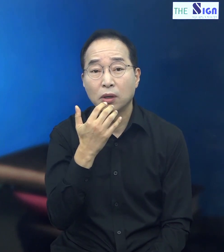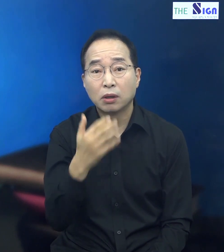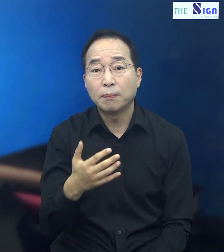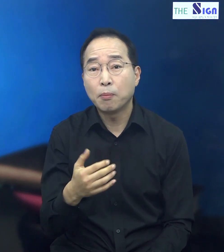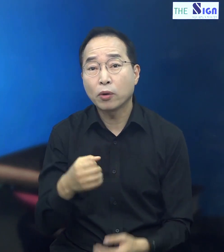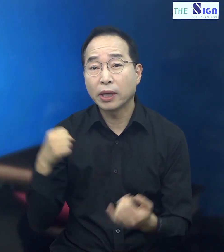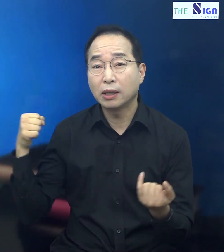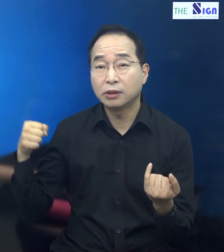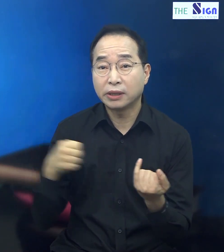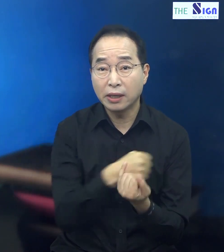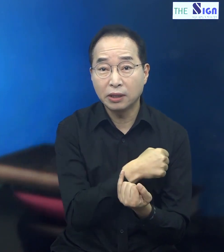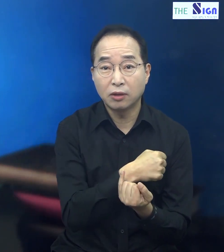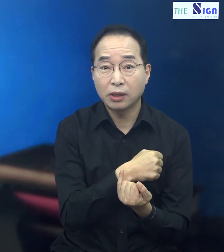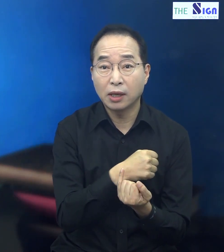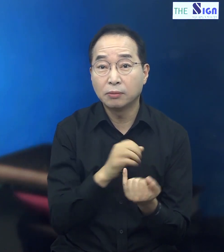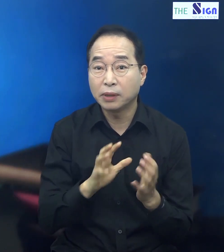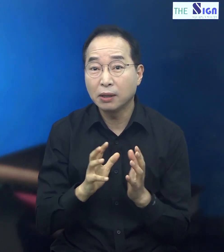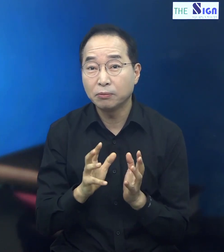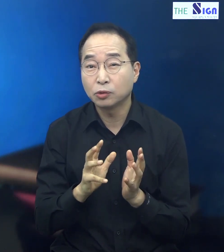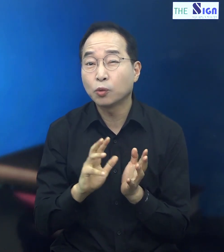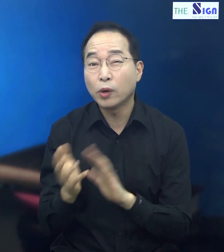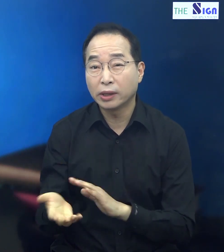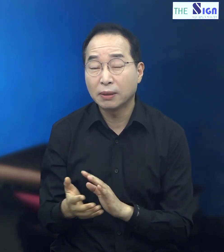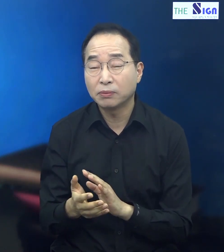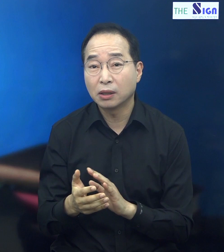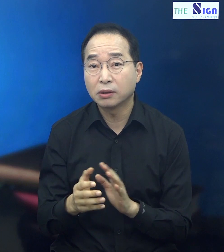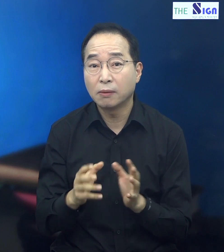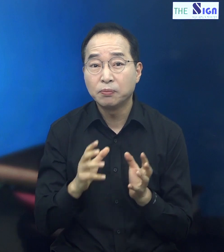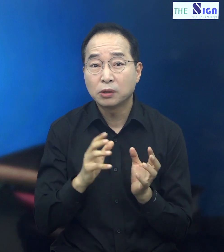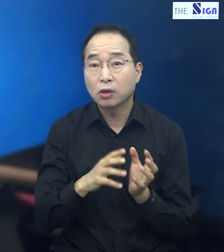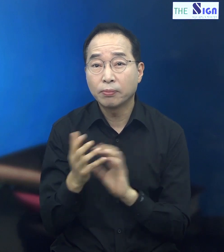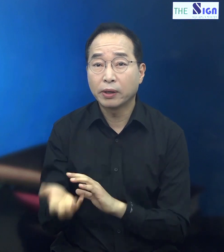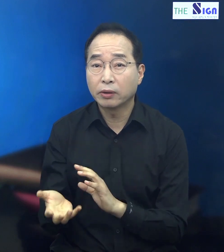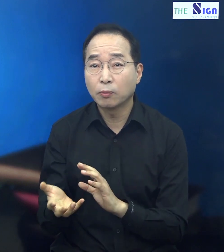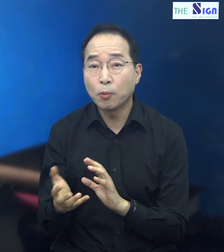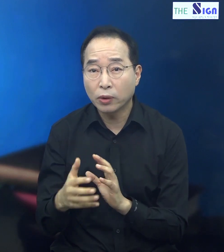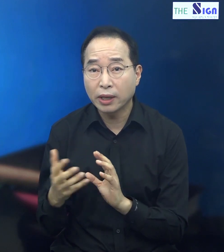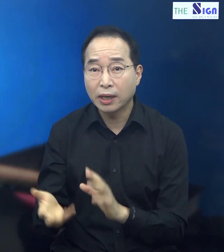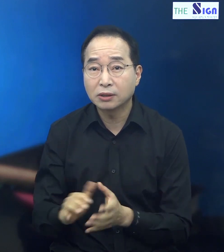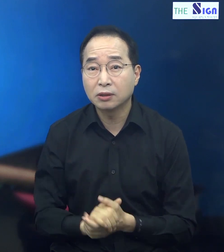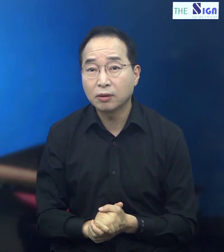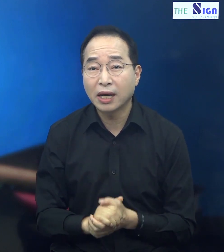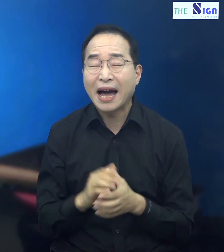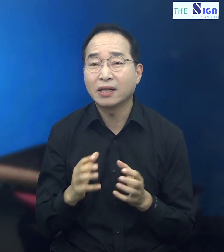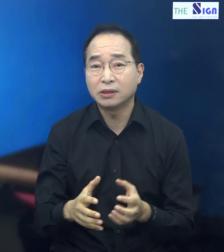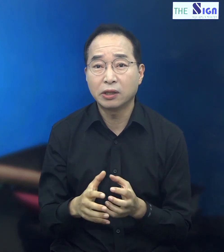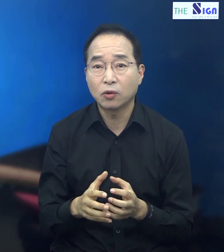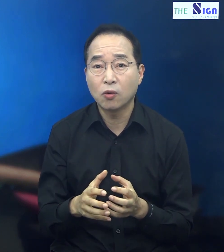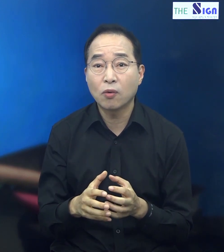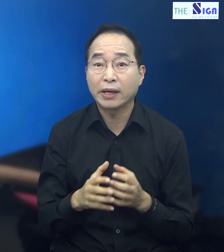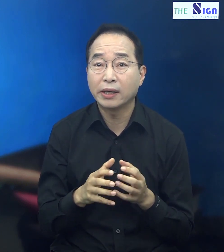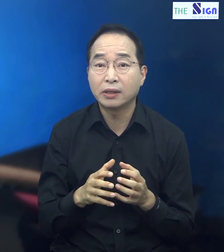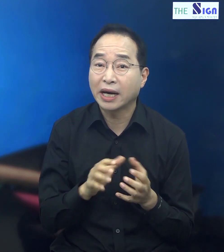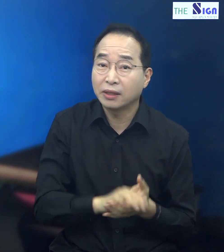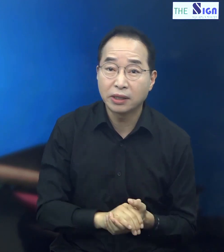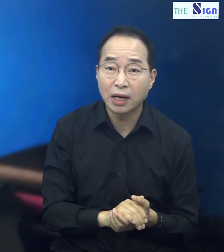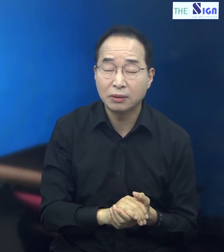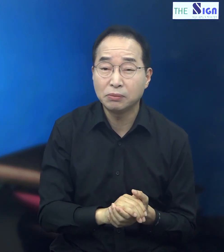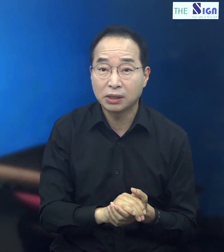그럼 폭행을 때리는 거냐? 그럼 때리는 건 좀 오해가 됩니다. 그래서 성폭행 같은 경우는 강제로 관계를 갖는다라는 의미이기